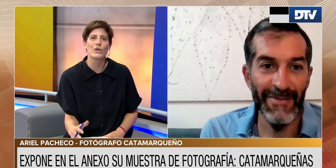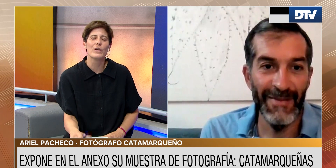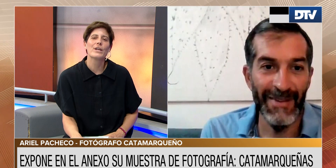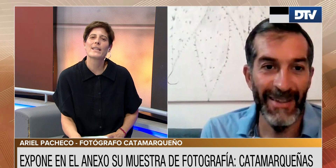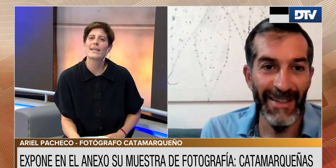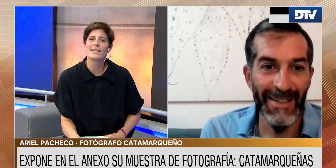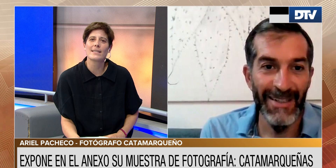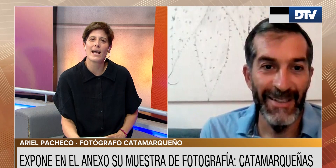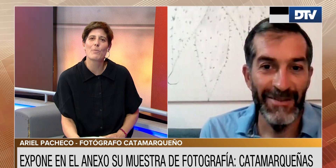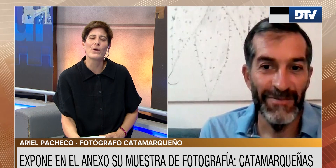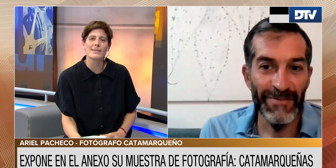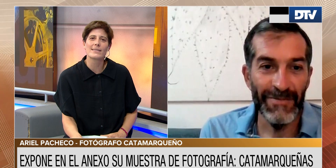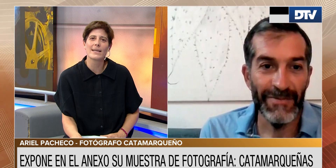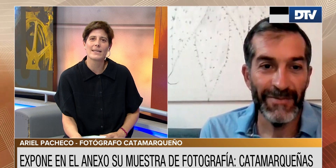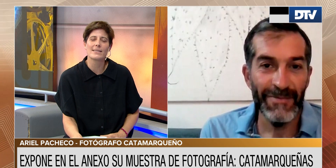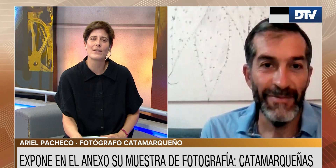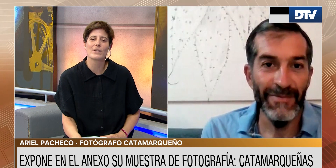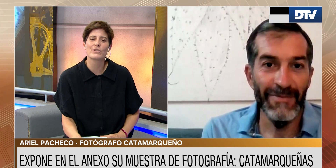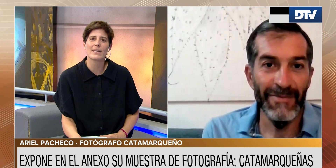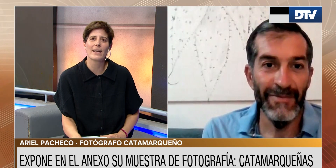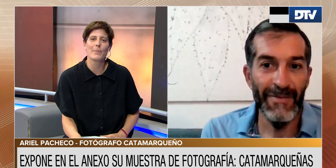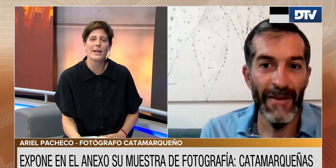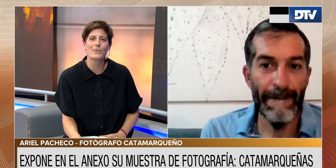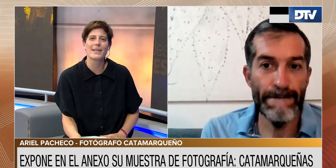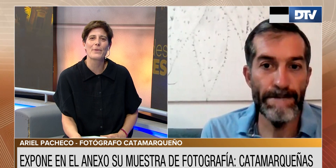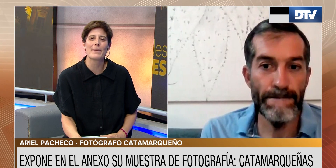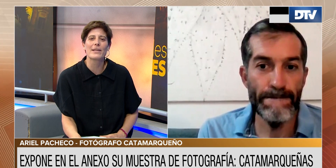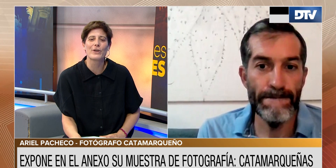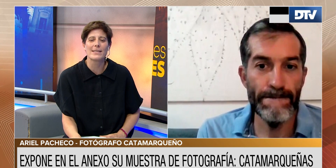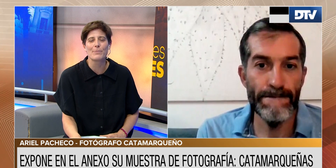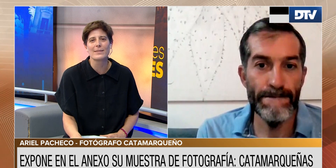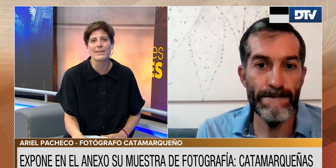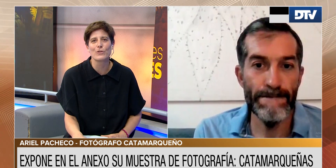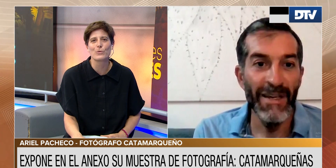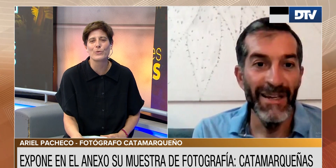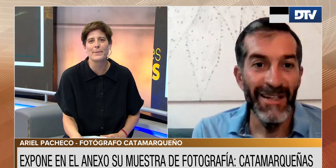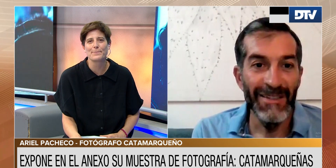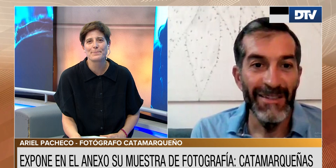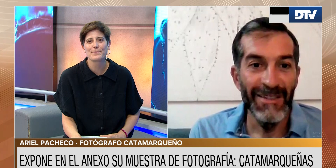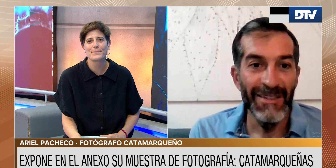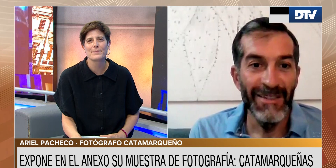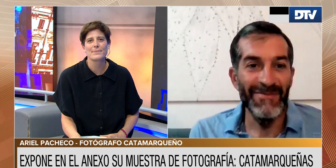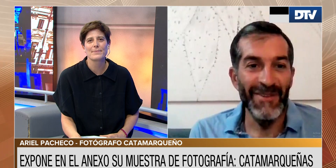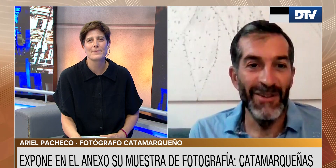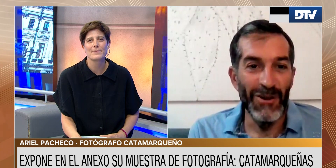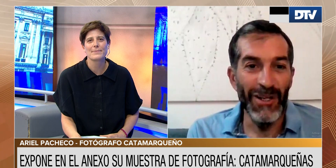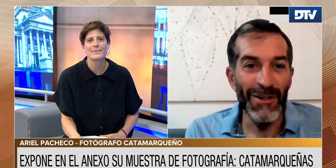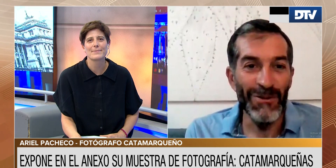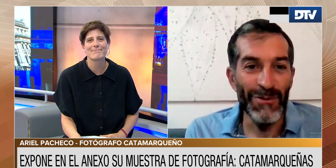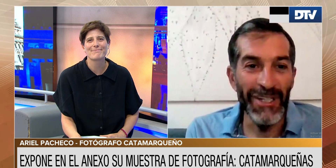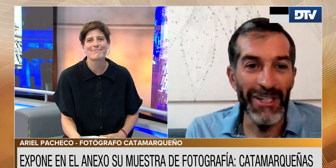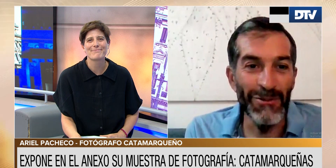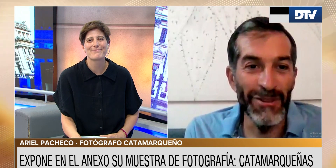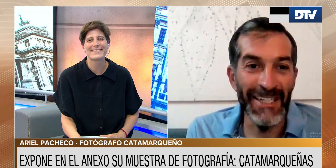el autor de esta muestra que está aquí desarrollándose en la Cámara. ¿Cómo estás? Bienvenido, gracias por estar en Todo Cultura.